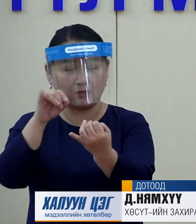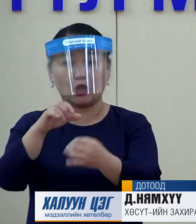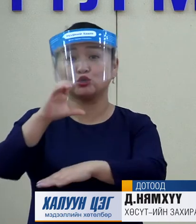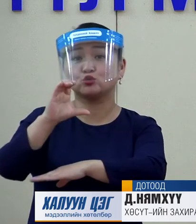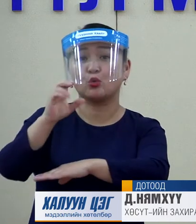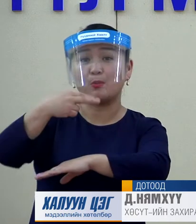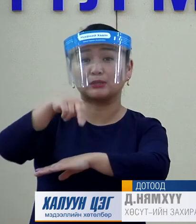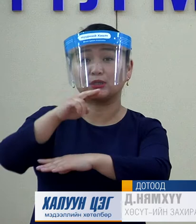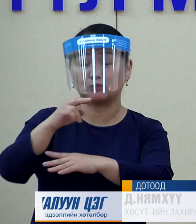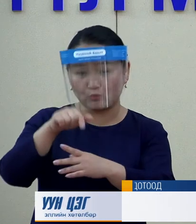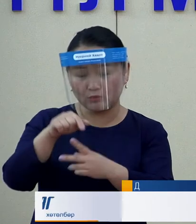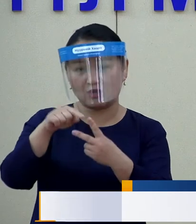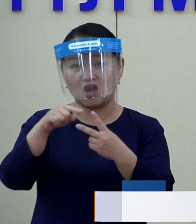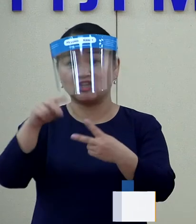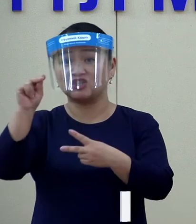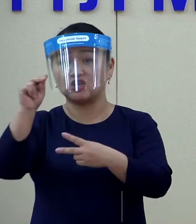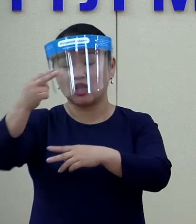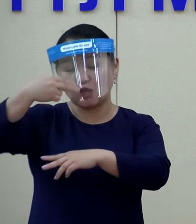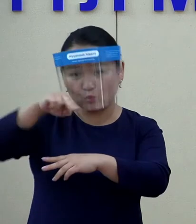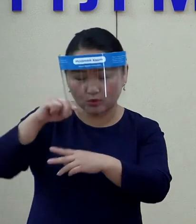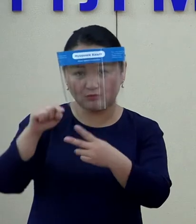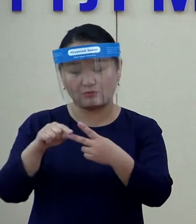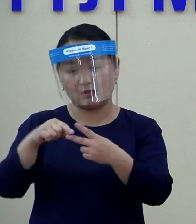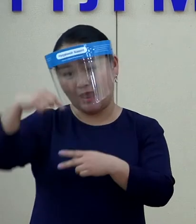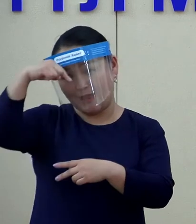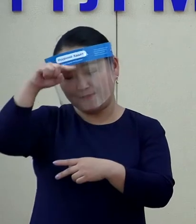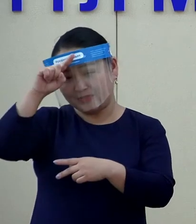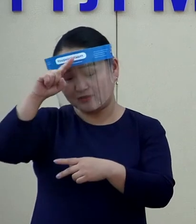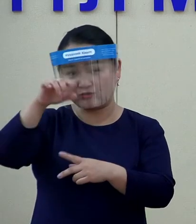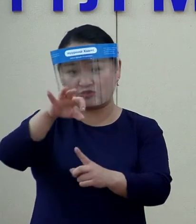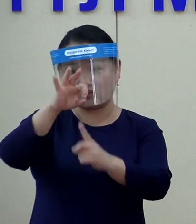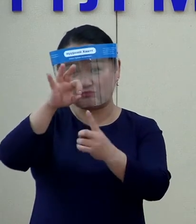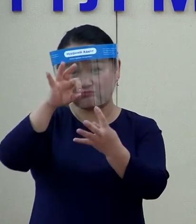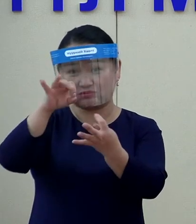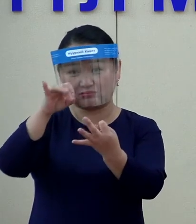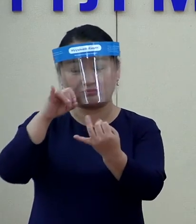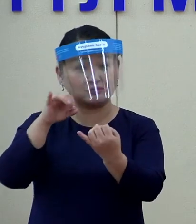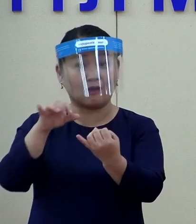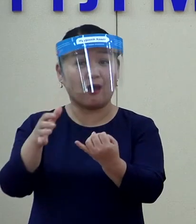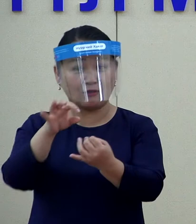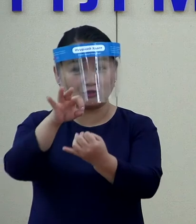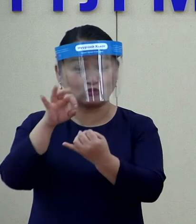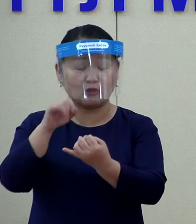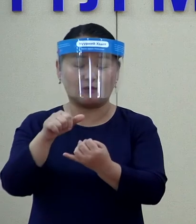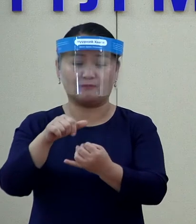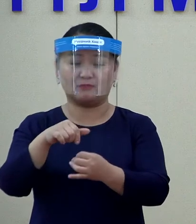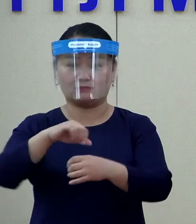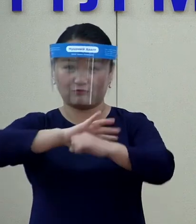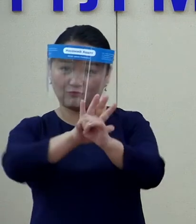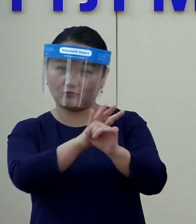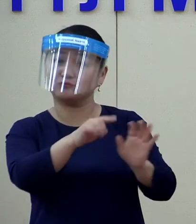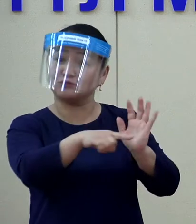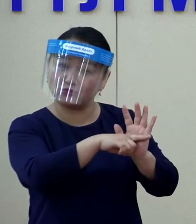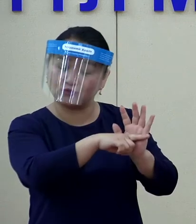Сүхбаатар дүүргийн нэгдсэн эмнэлэг Шинжилгээ дүүргийн нэгдсэн эмнэлэгээс сонгон авч ийлээ. Мөн коронавирус илрээгүй.